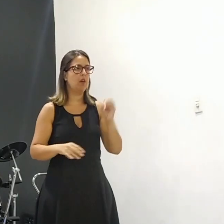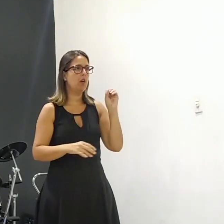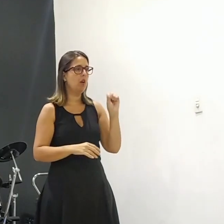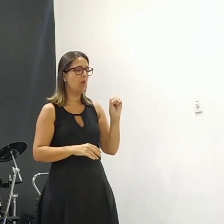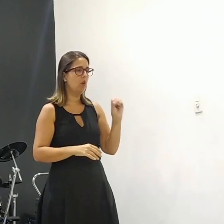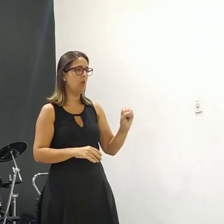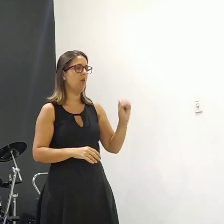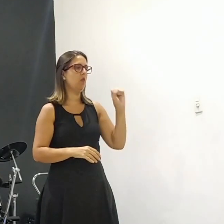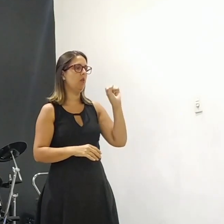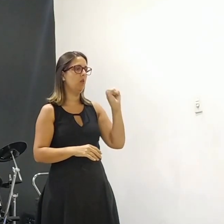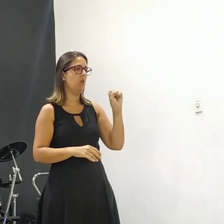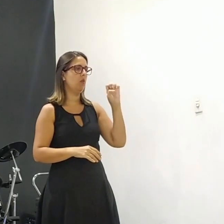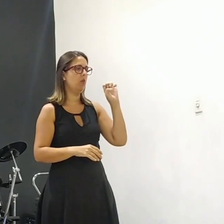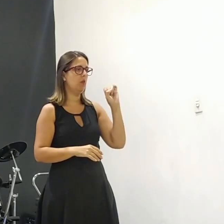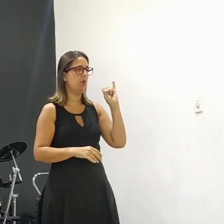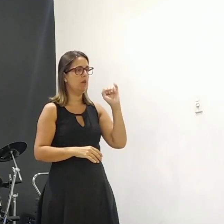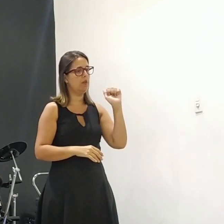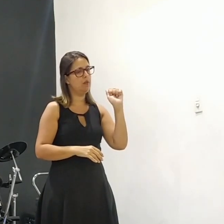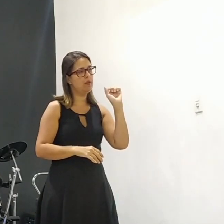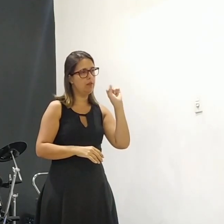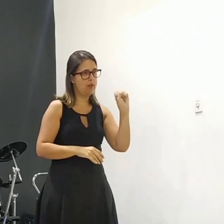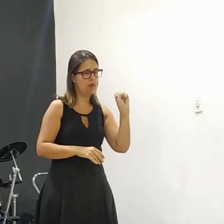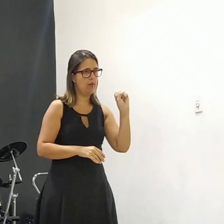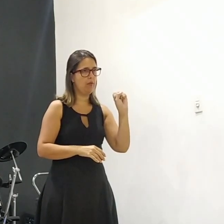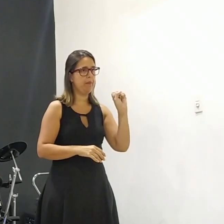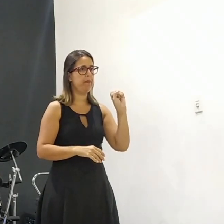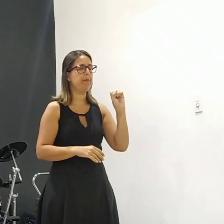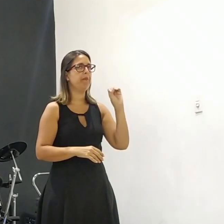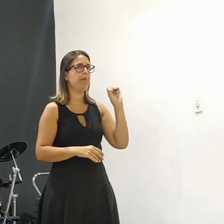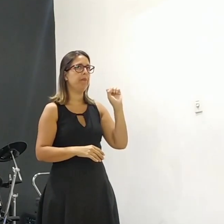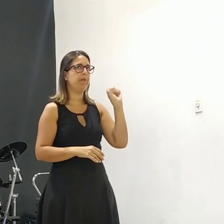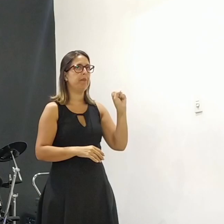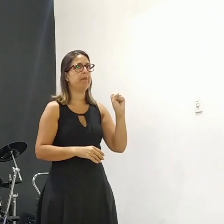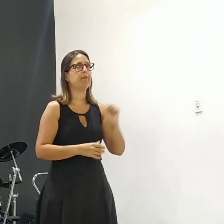versículo 3. Abre para mim.